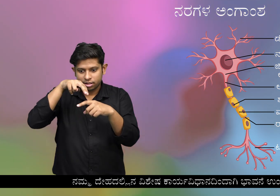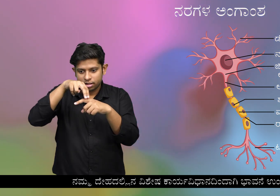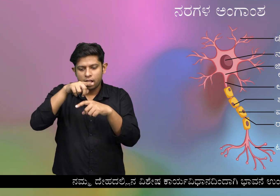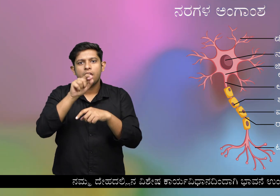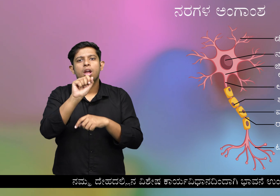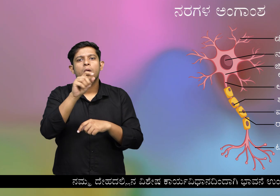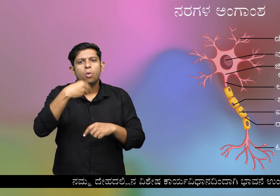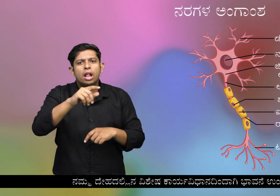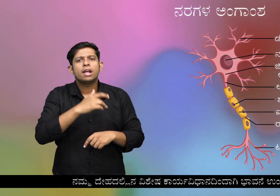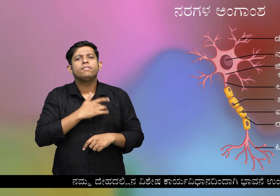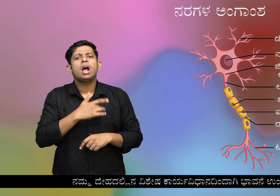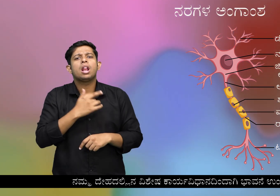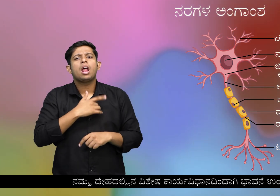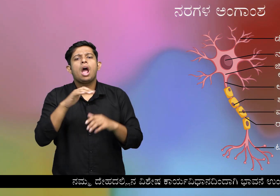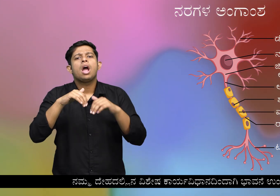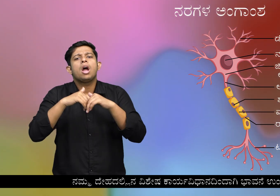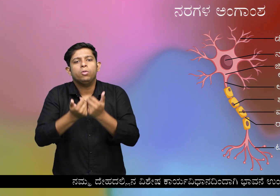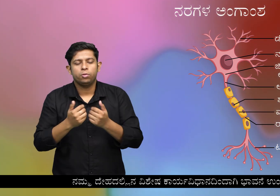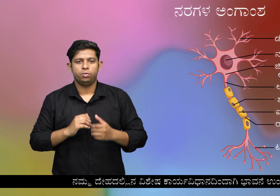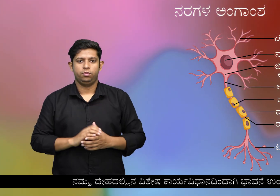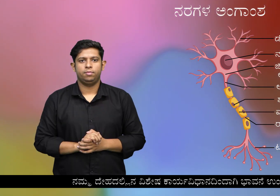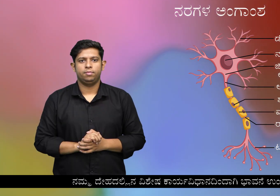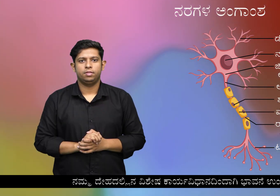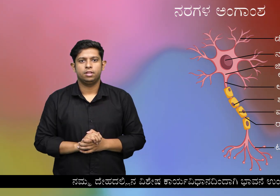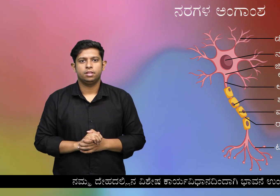ವಿಶೇಷ ಕಾರ್ಯವಿಧಾನದಿಂದಾಗಿ ಭಾವ ಉಂಟಾಗುತ್ತದೆ.